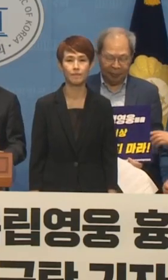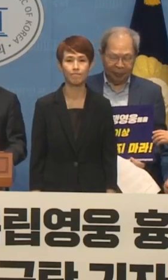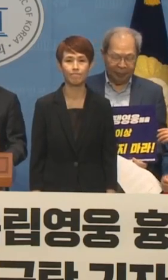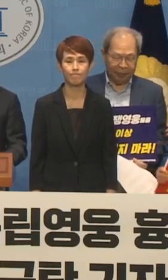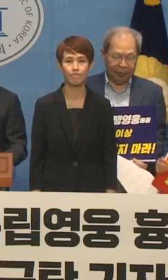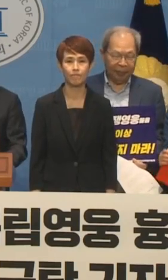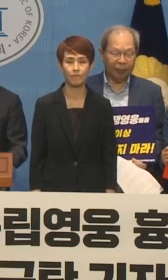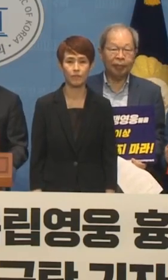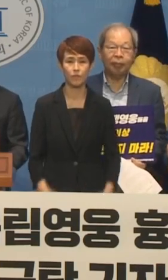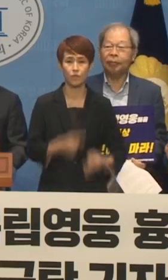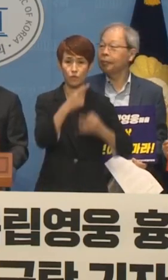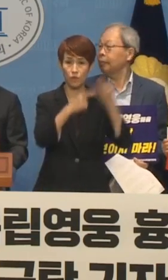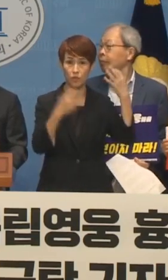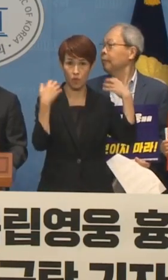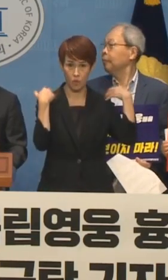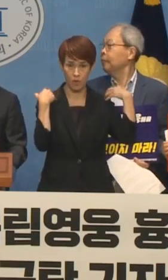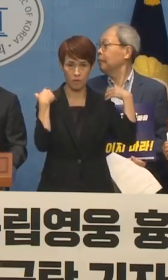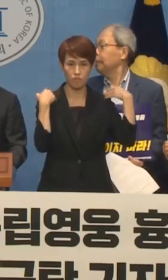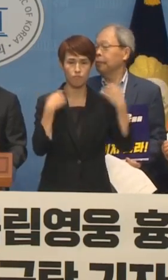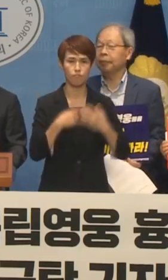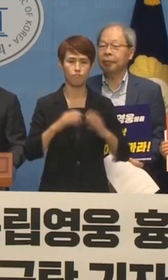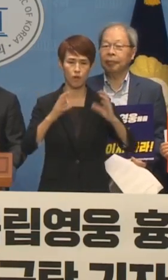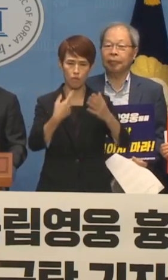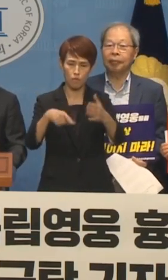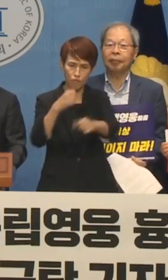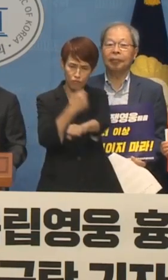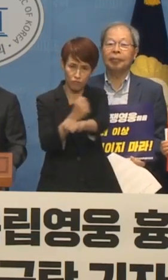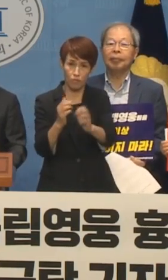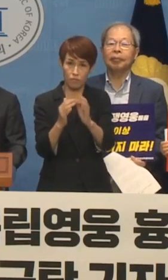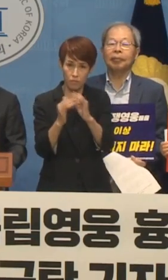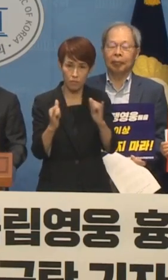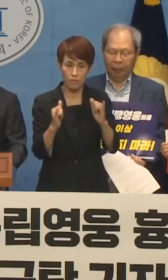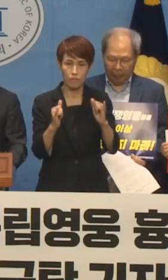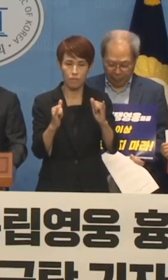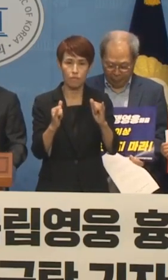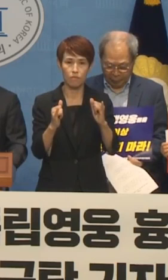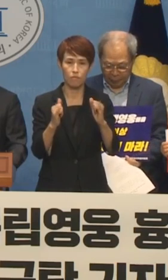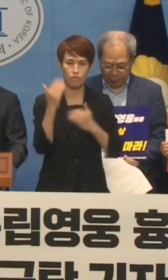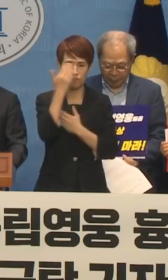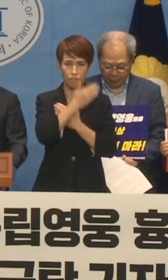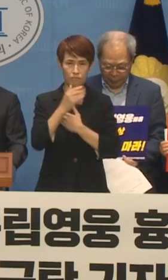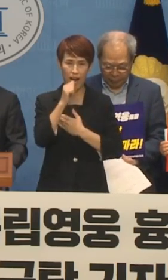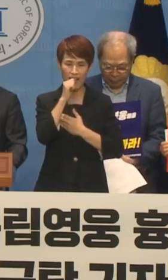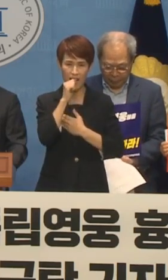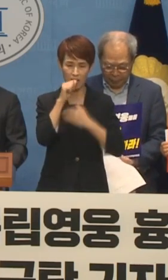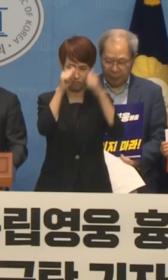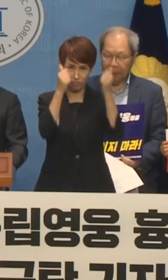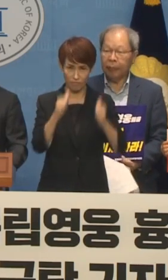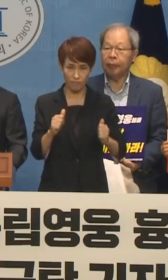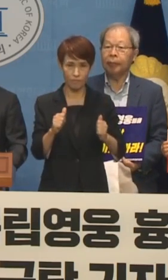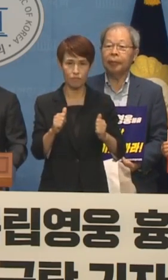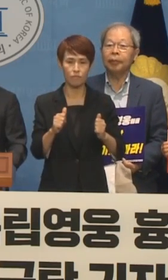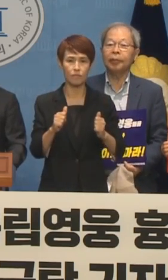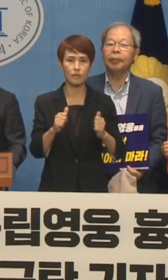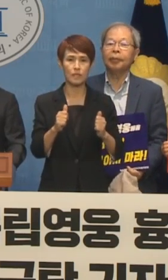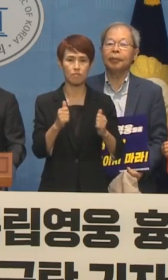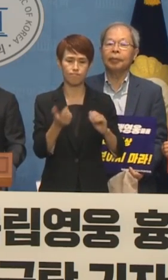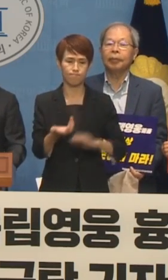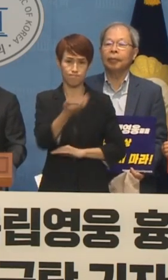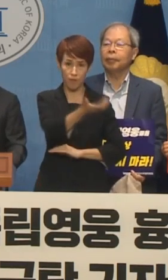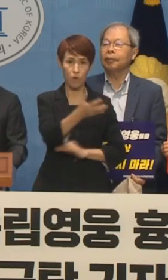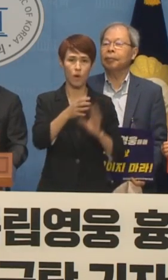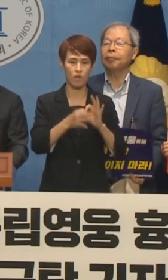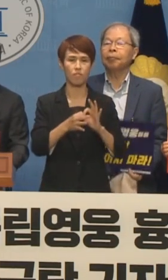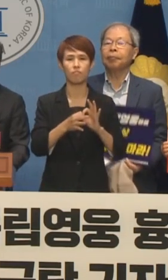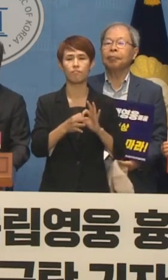먼저 윤석열 정권의 독립영웅 흉상 6산의 재배치 규탄 기자회견에 앞서 참석하신 분도